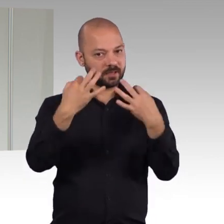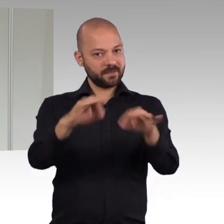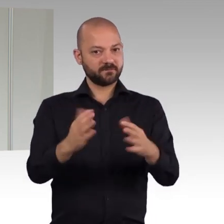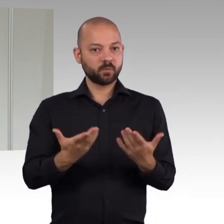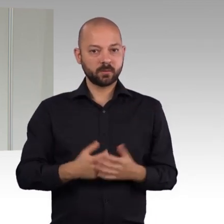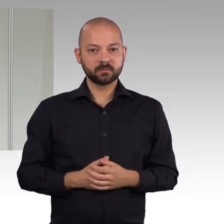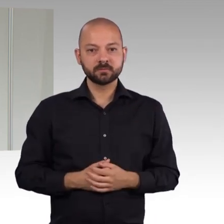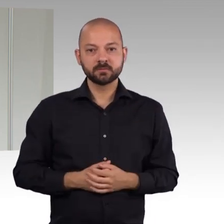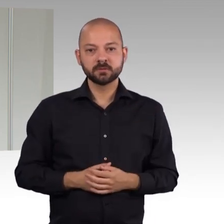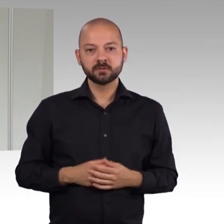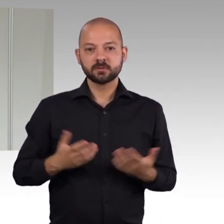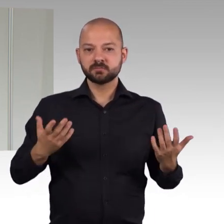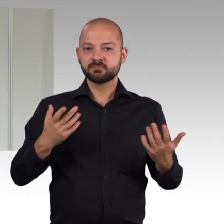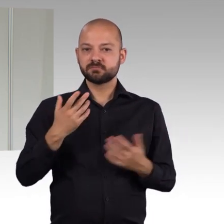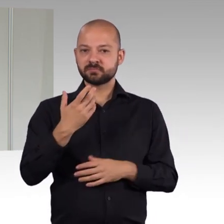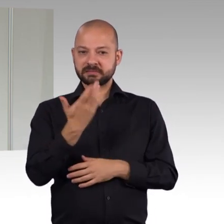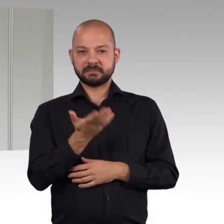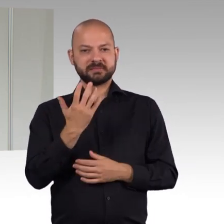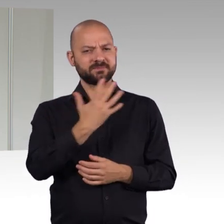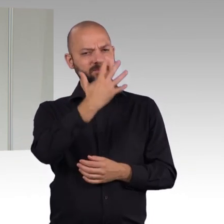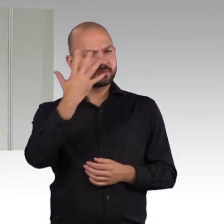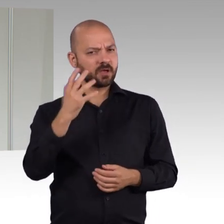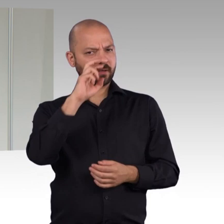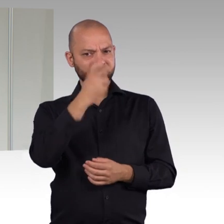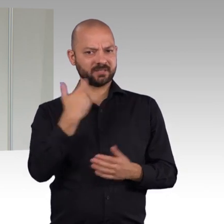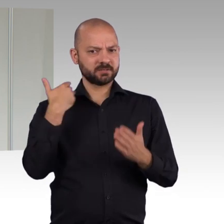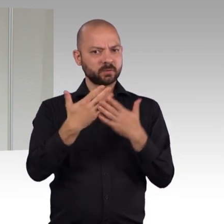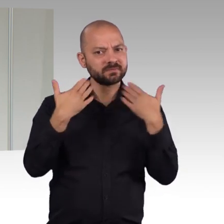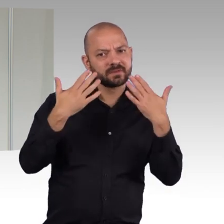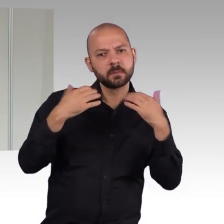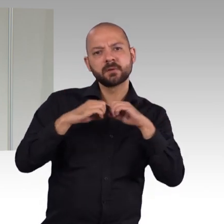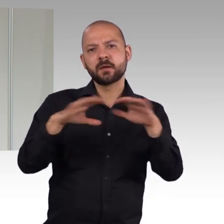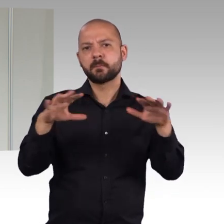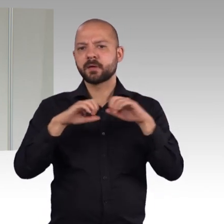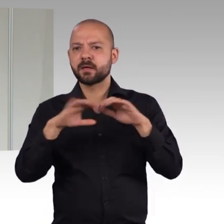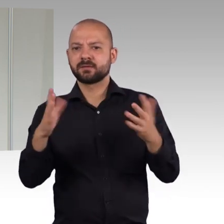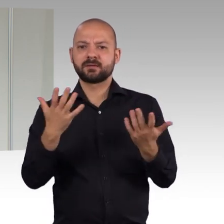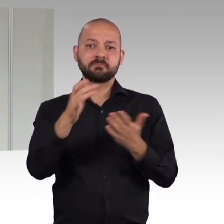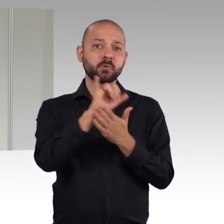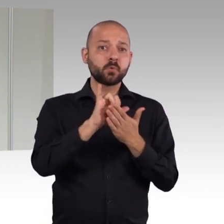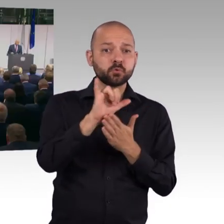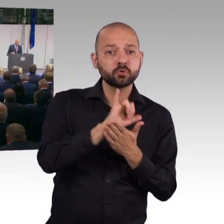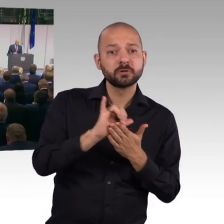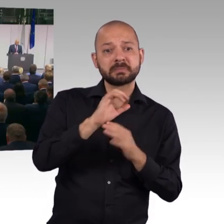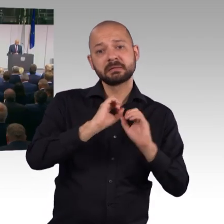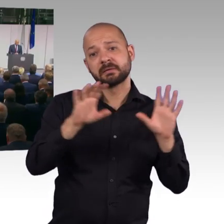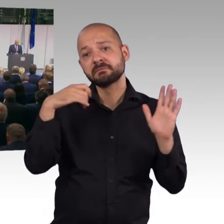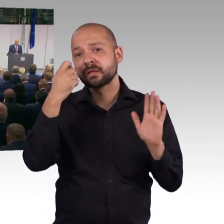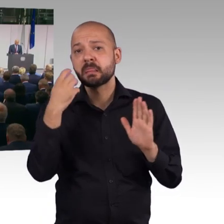20.000 Stellen sind nicht besetzt. Deutschland braucht die Wehrpflicht zurück.